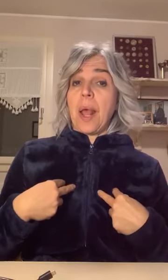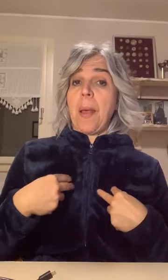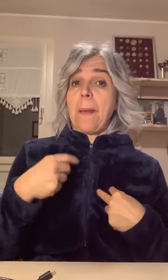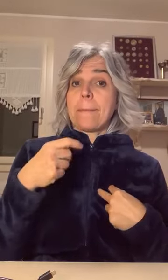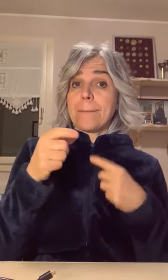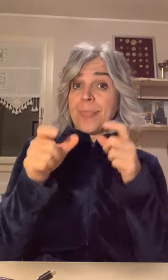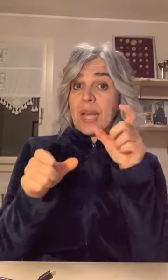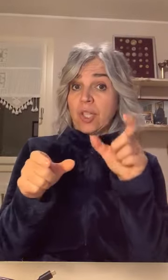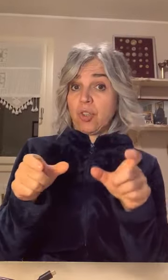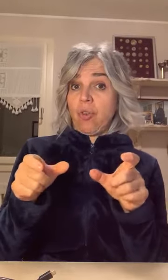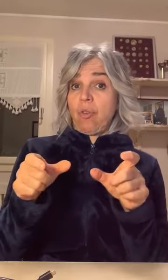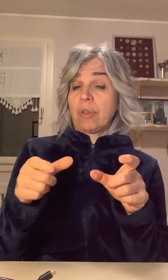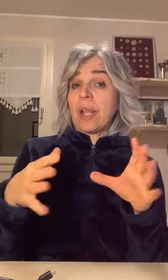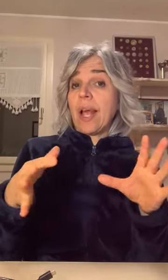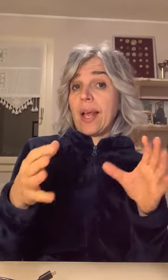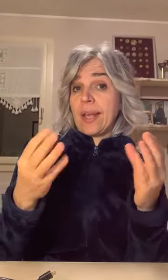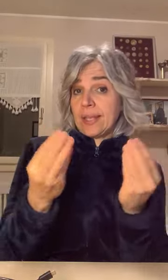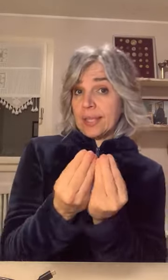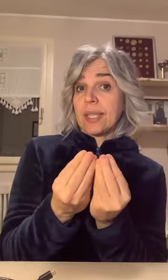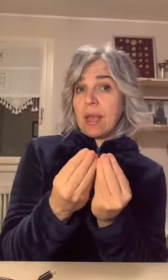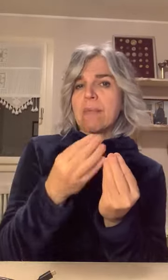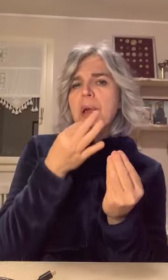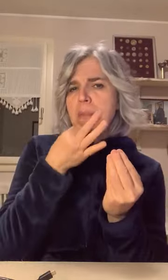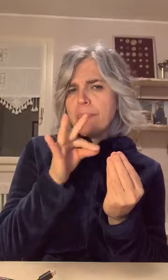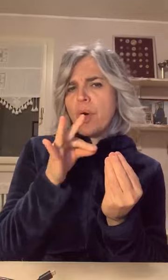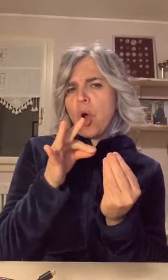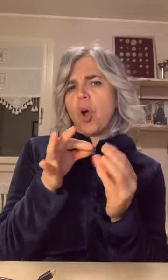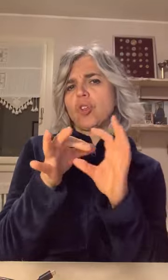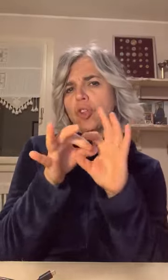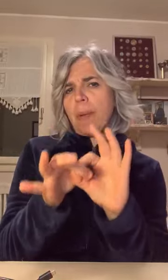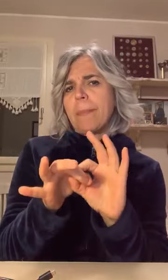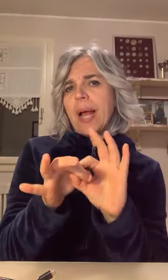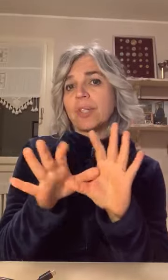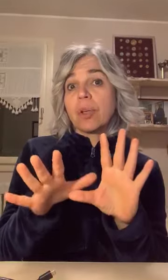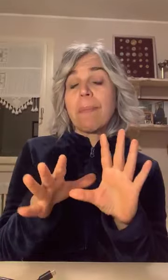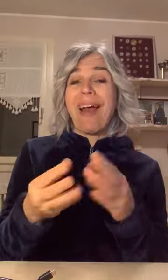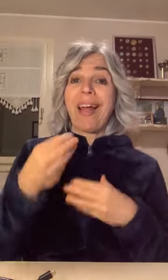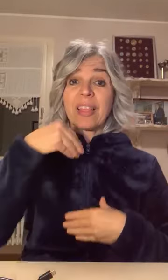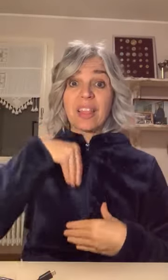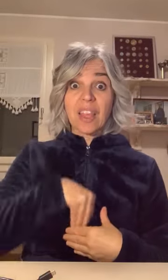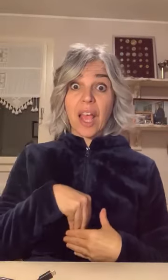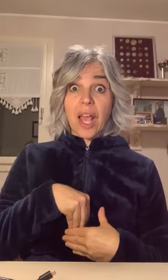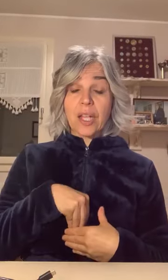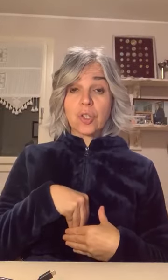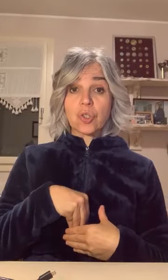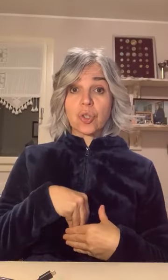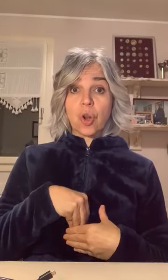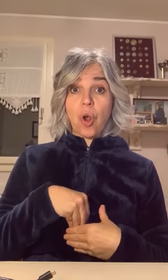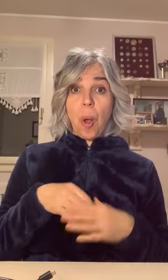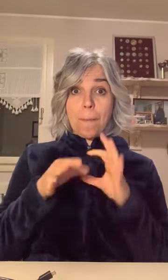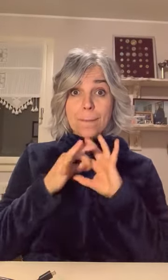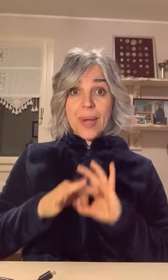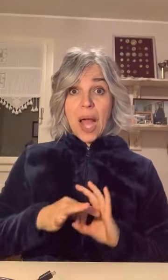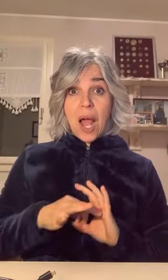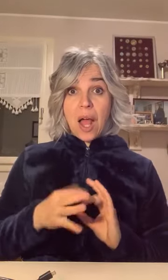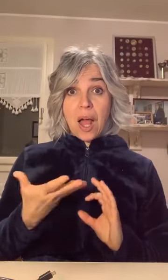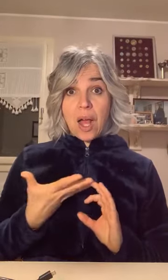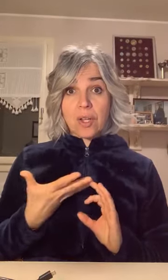di me. Vivo dentro di me qualcosa che invece non mi fa vivere quella pace e quella serenità che